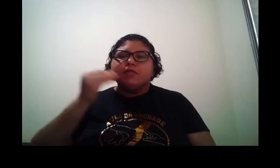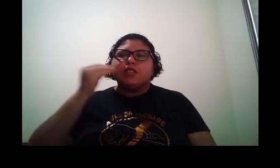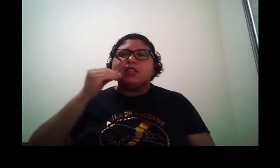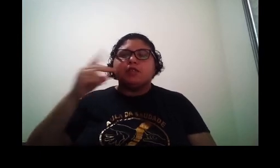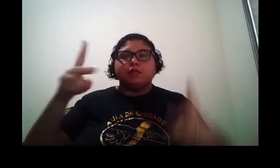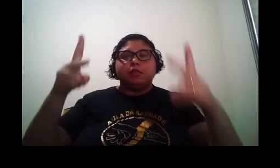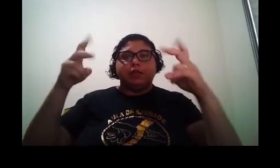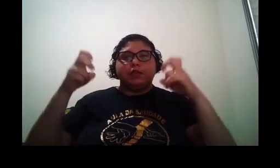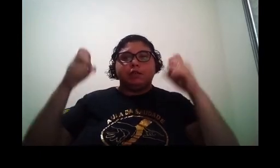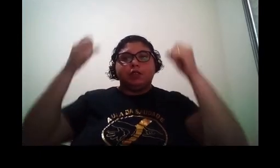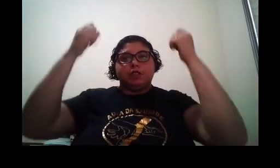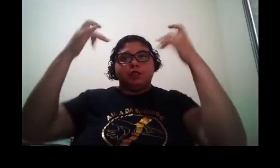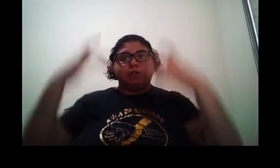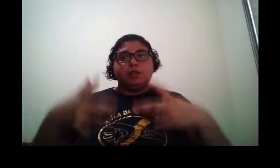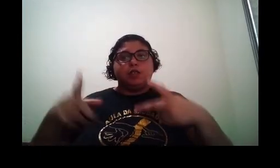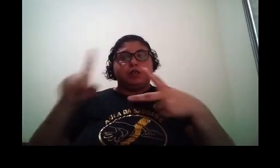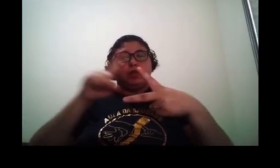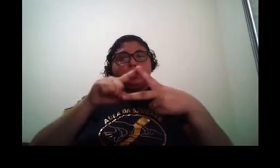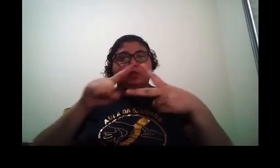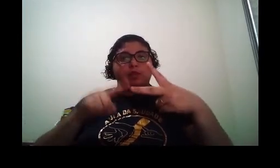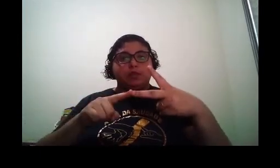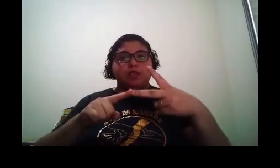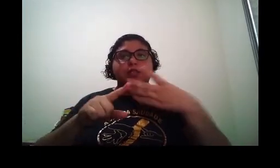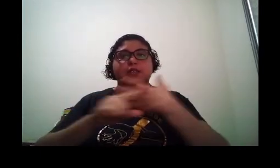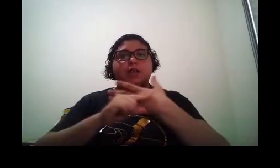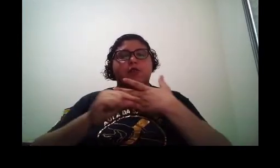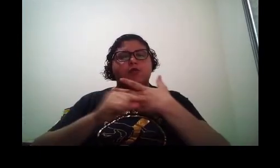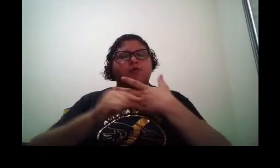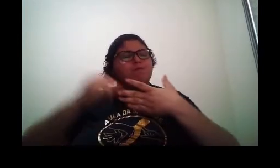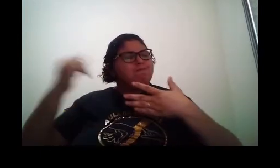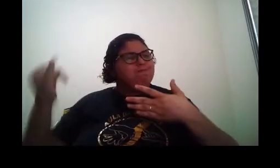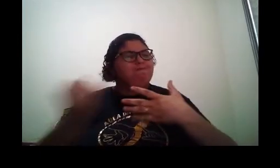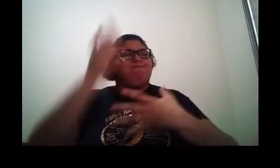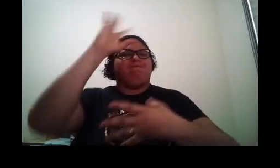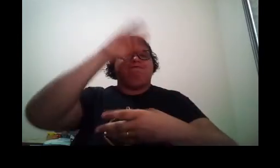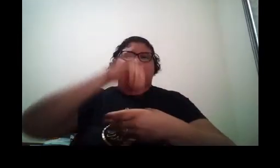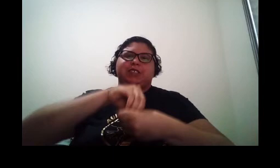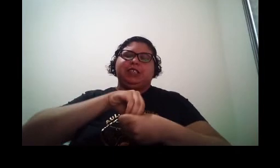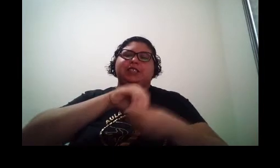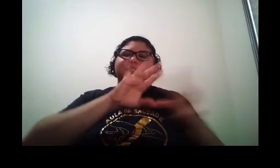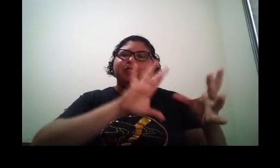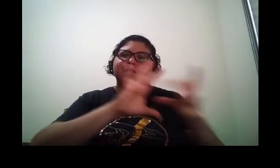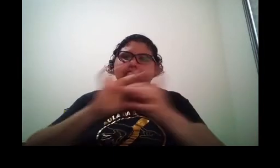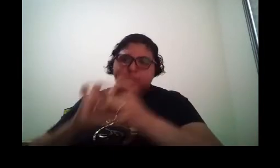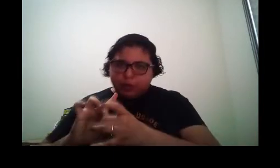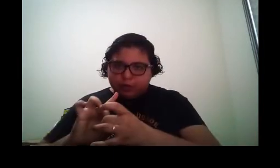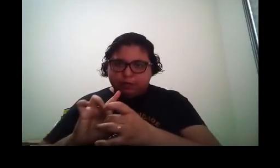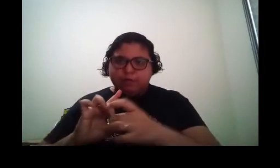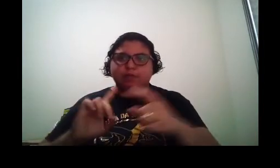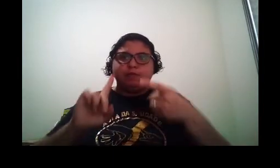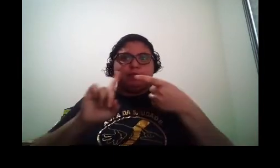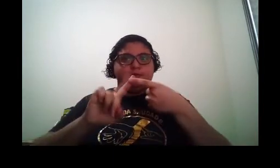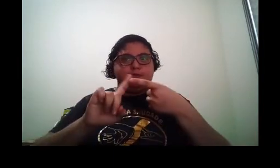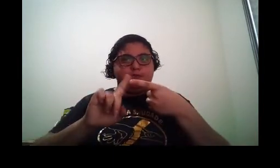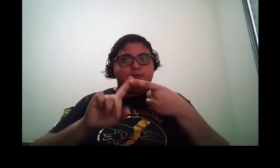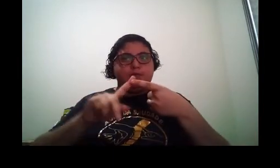justamente sobre isso. Inclusive, ela traz, né, sobre duas autoras, né? Ela aborda sobre duas autoras. A